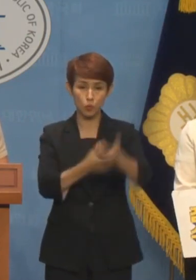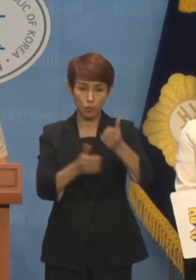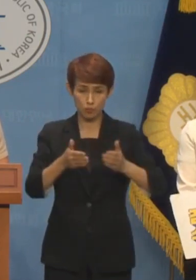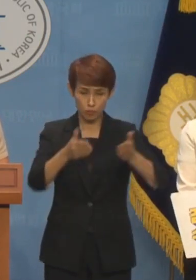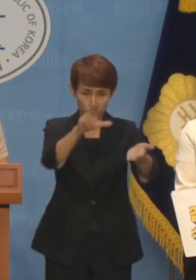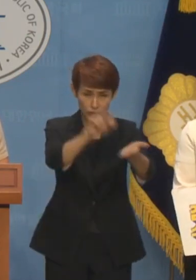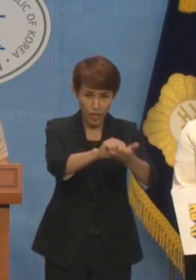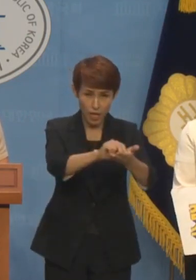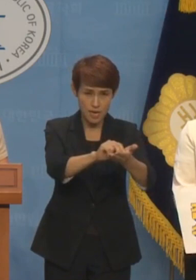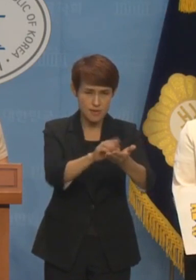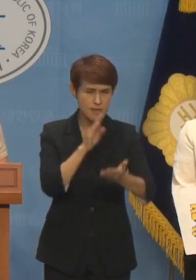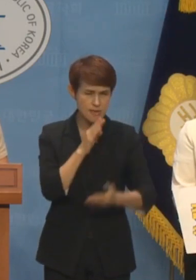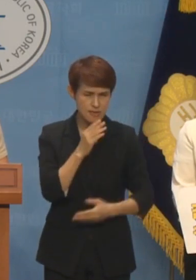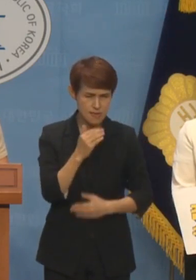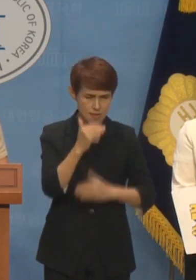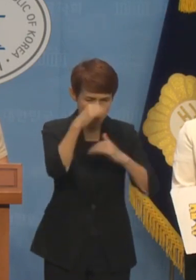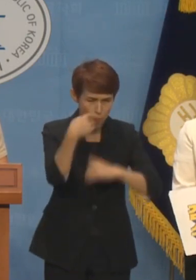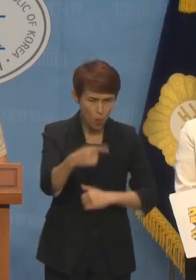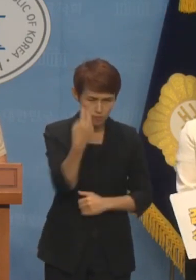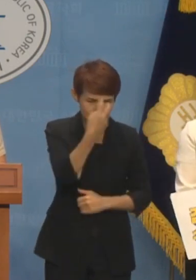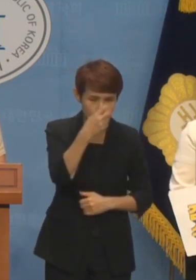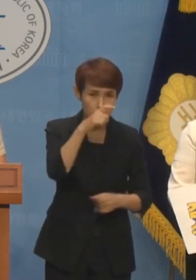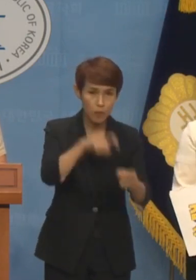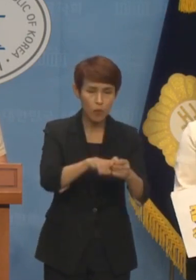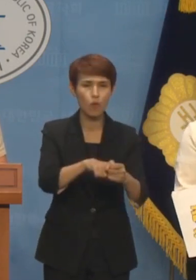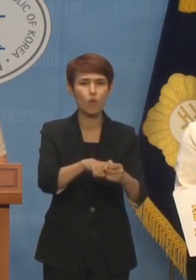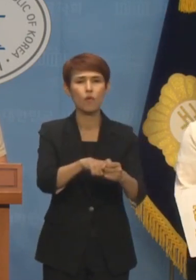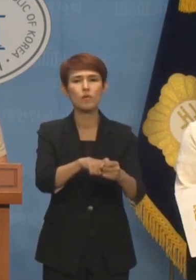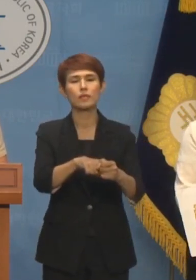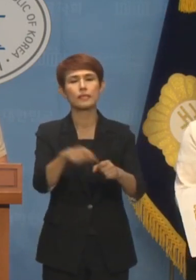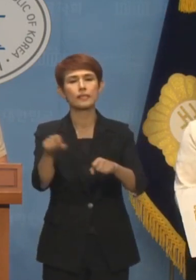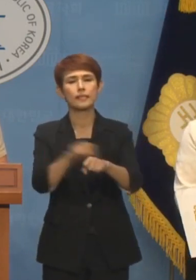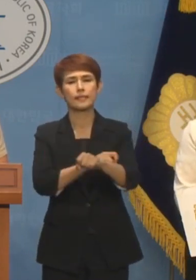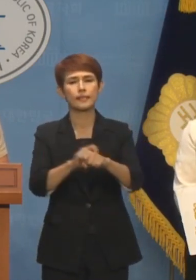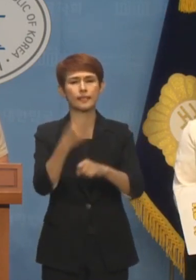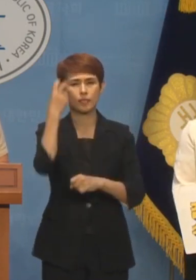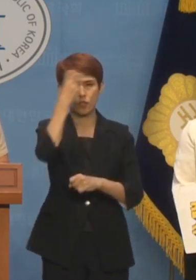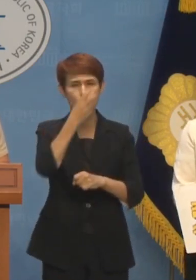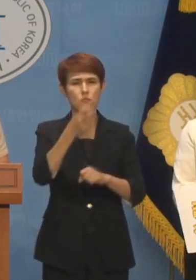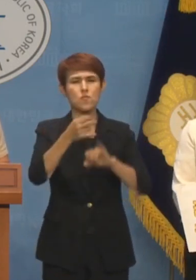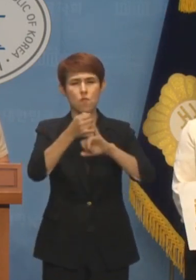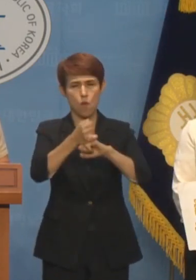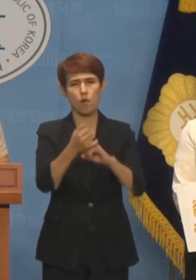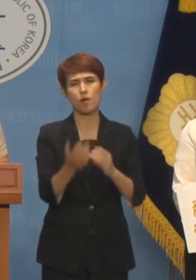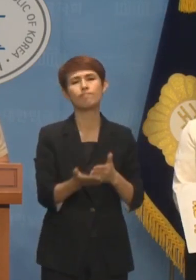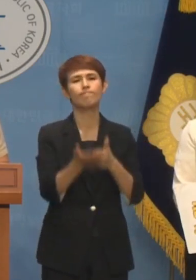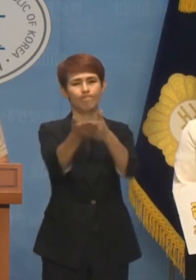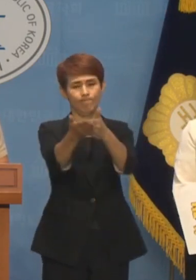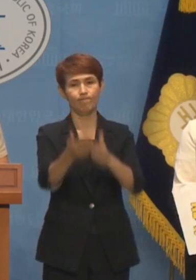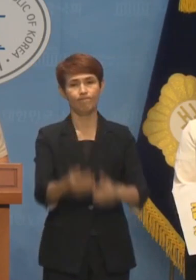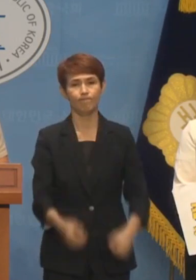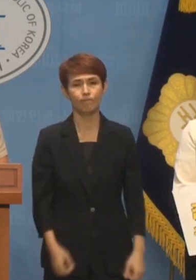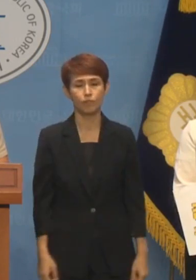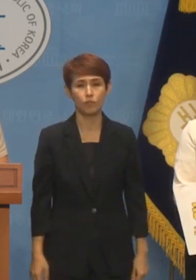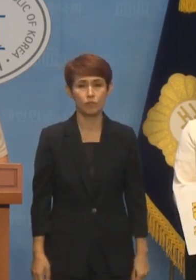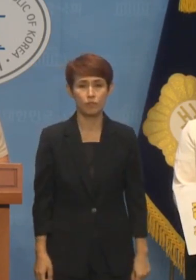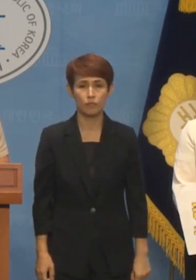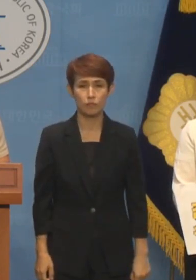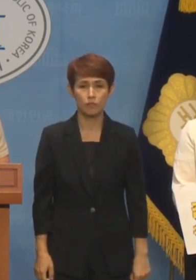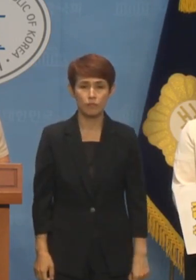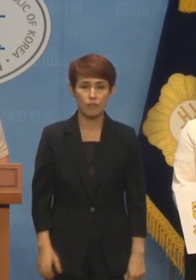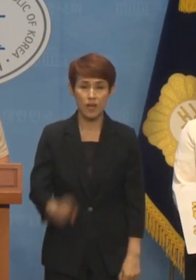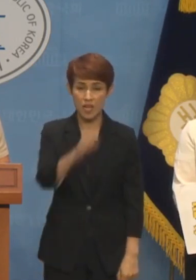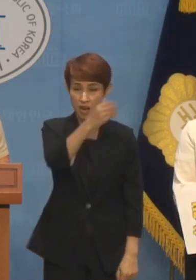하루빨리 국정조사에 돌입하고 고속도로 특검을 실시할 것을 강력하게 촉구합니다. 여기에 더해서